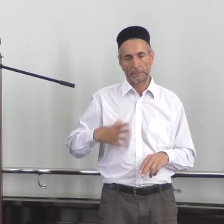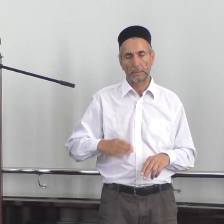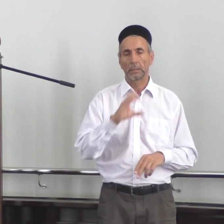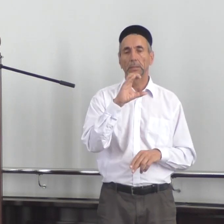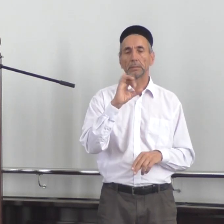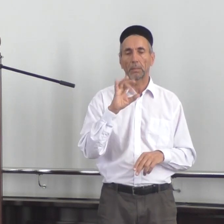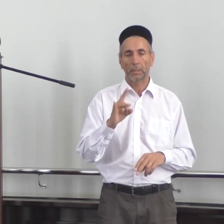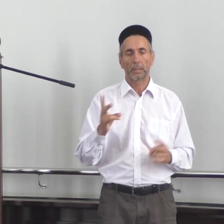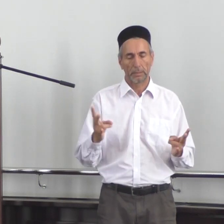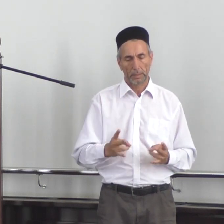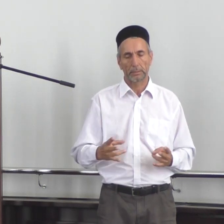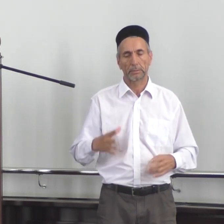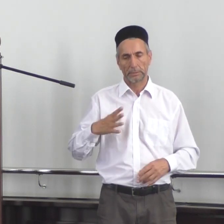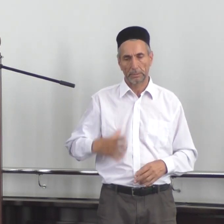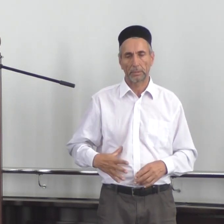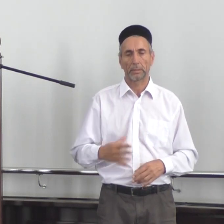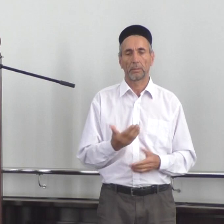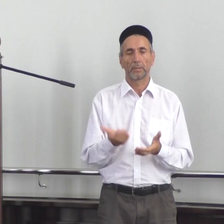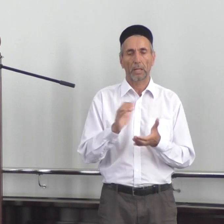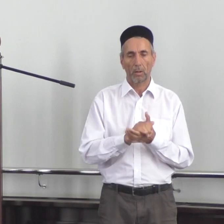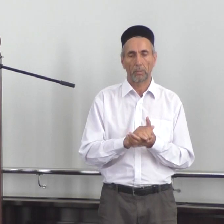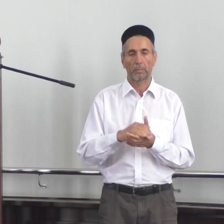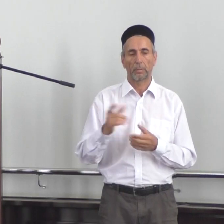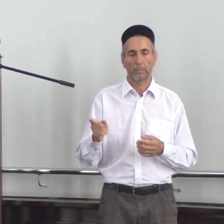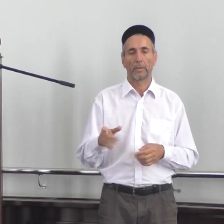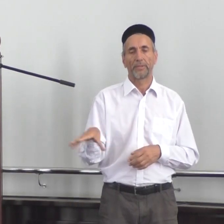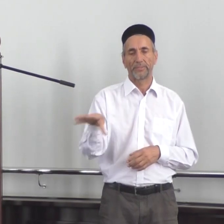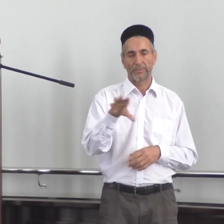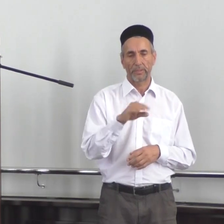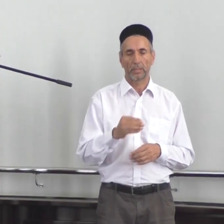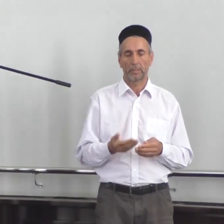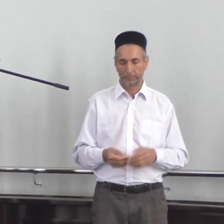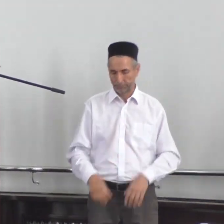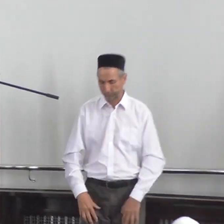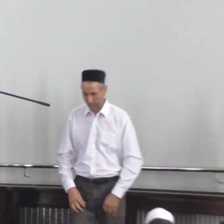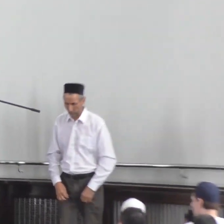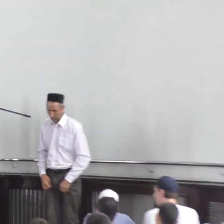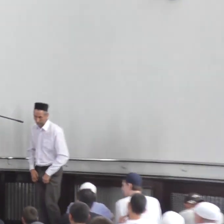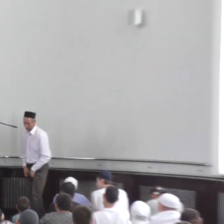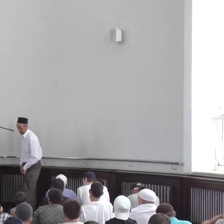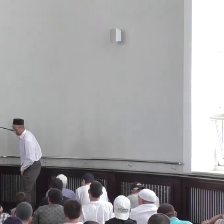яшәргә Аллаһтан барча абзада насыйбысын. Вассаламу алейкум ва рахматуллахи ва баракатуһ. Ас-самиу ад-дуа.